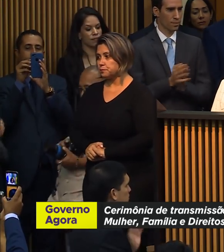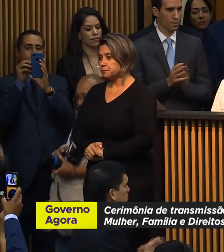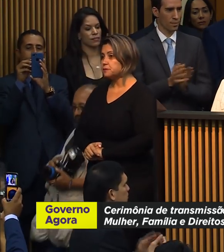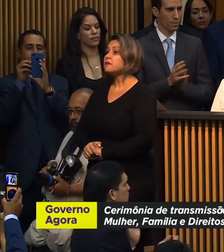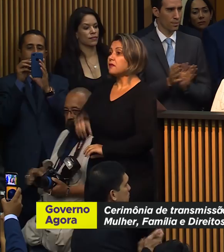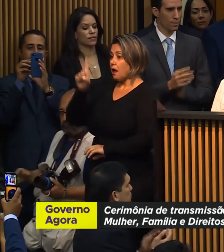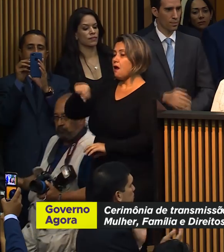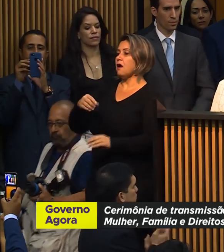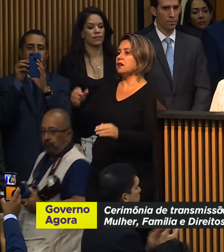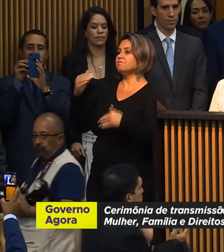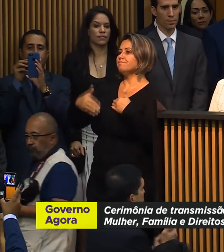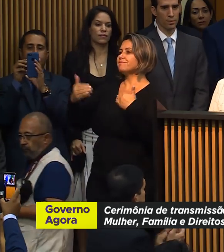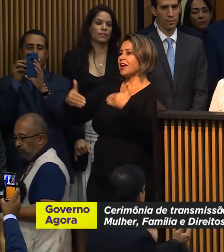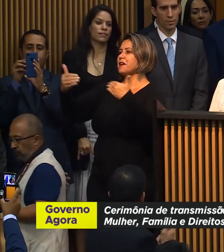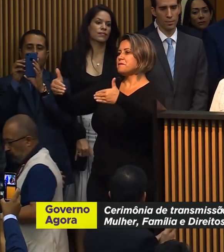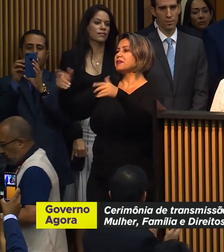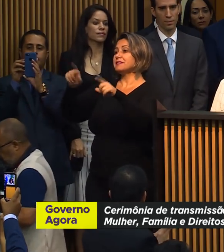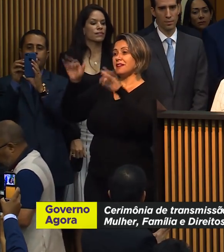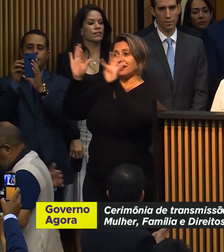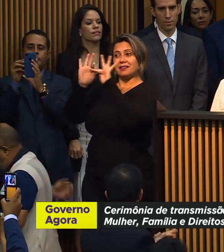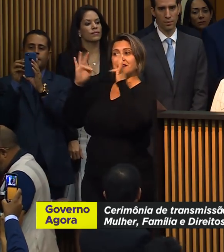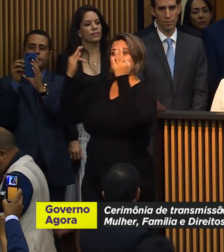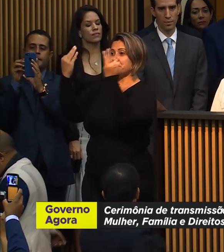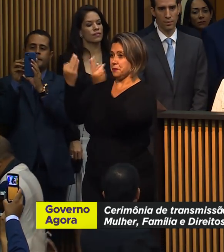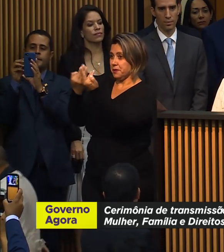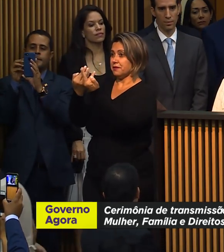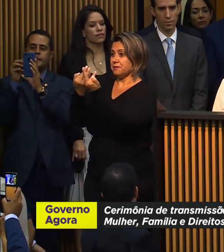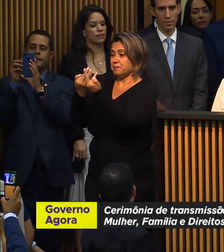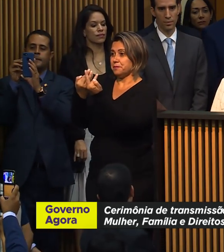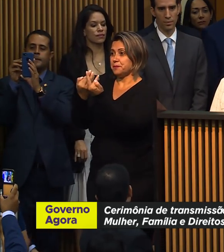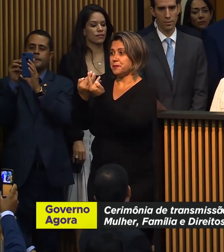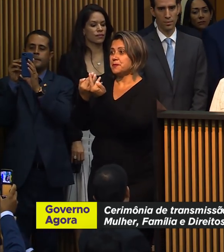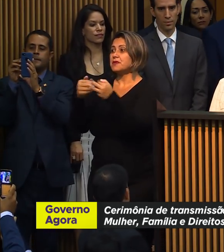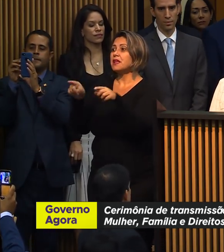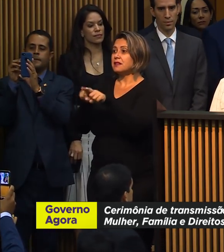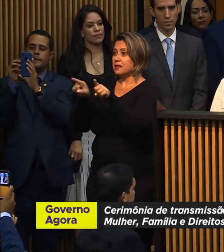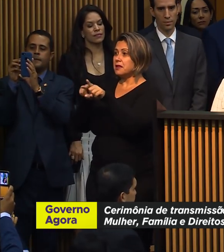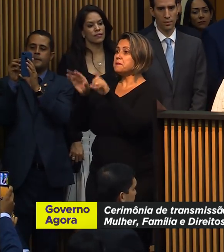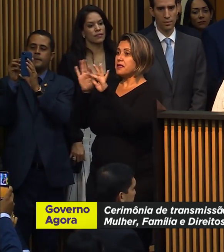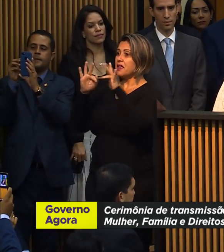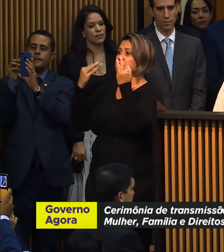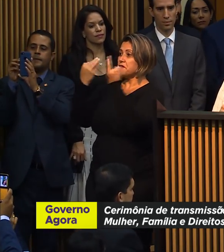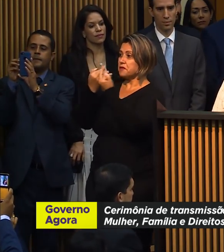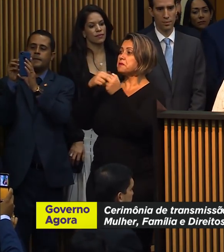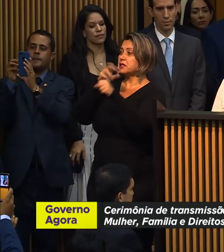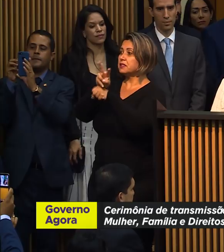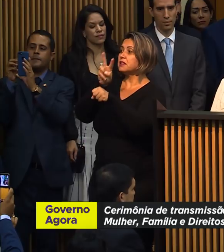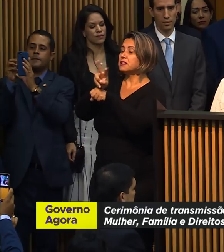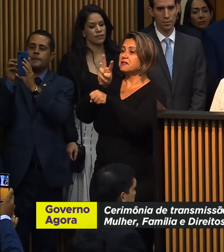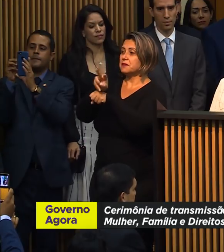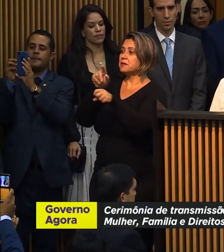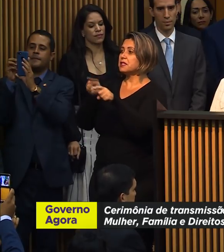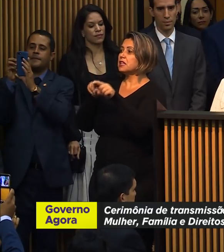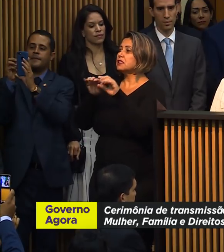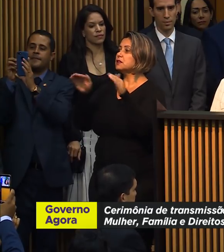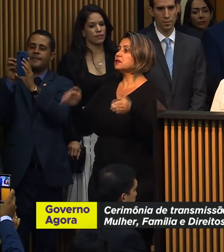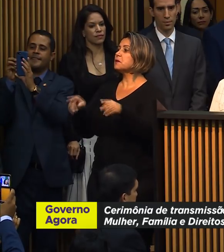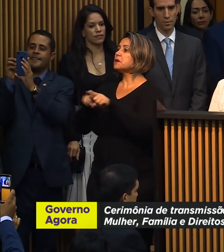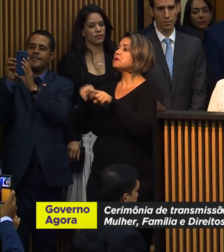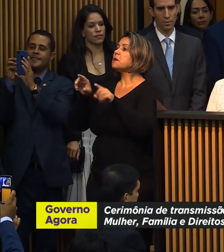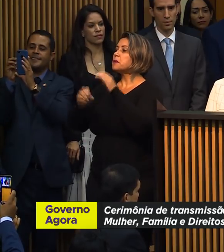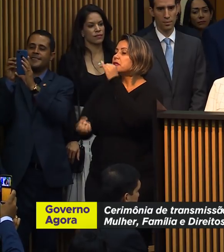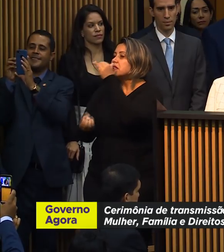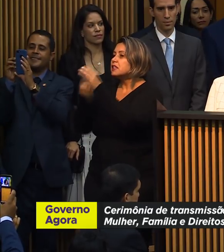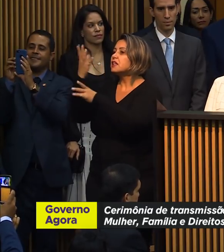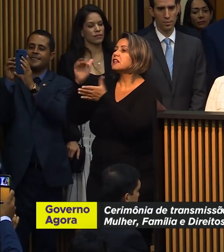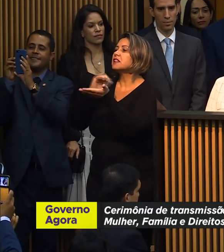Este é o Ministério da Família. De igual forma, nossas famílias têm assento especial à nossa mesa. Para isso,